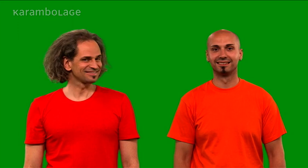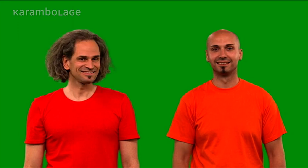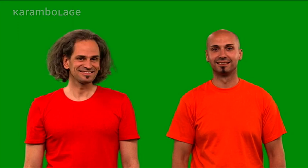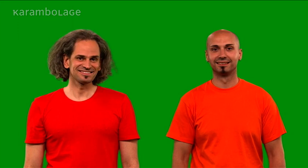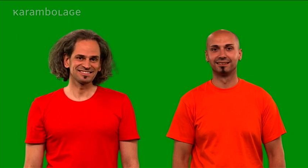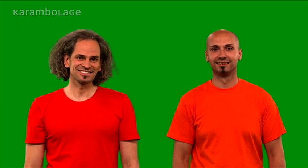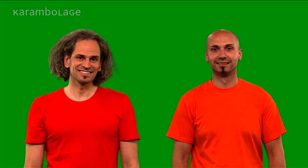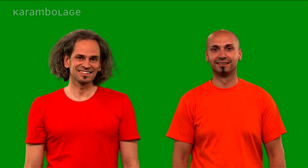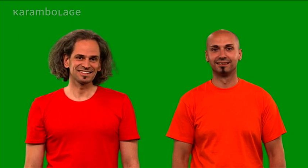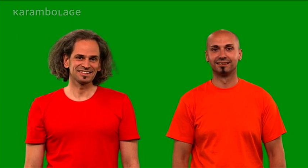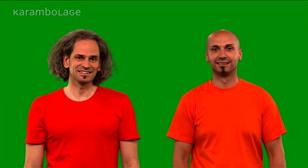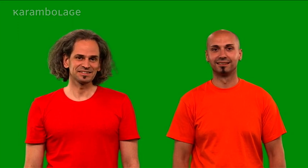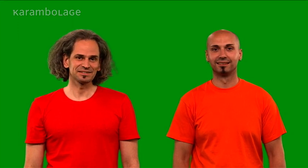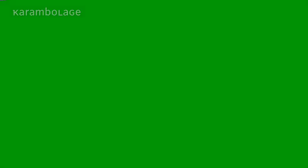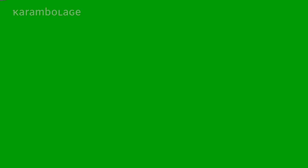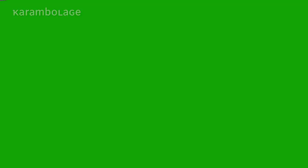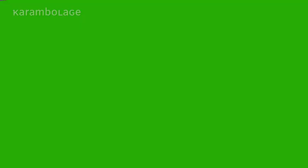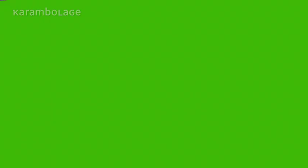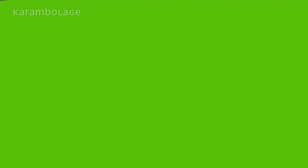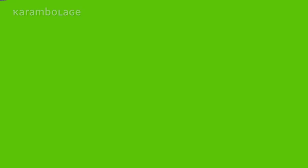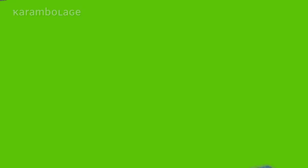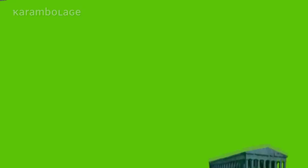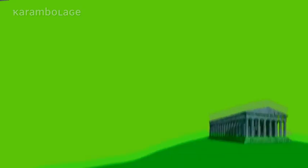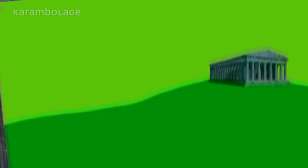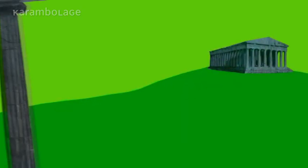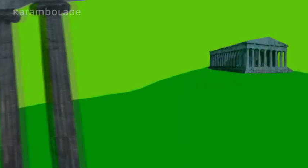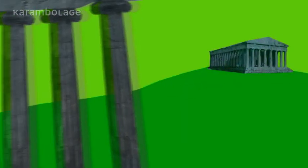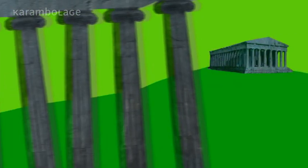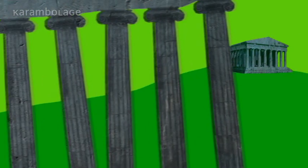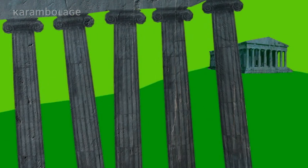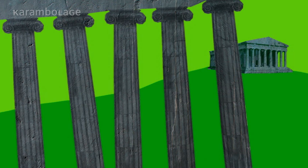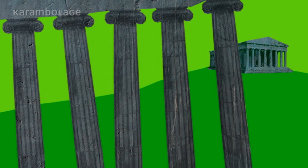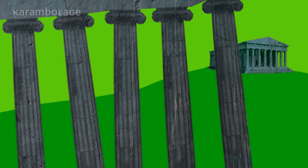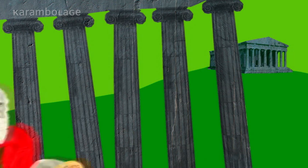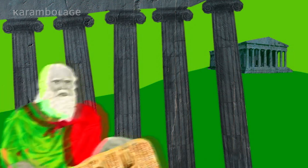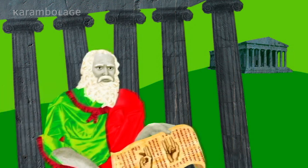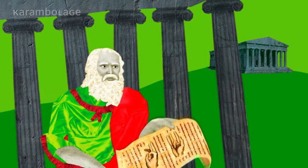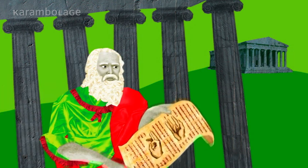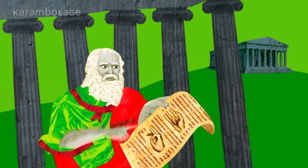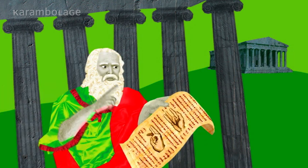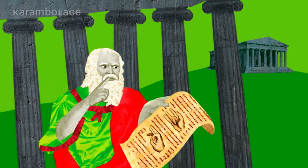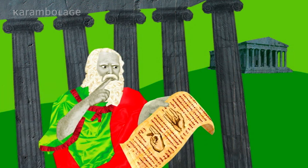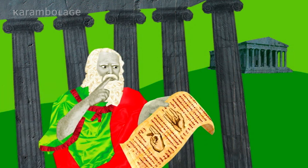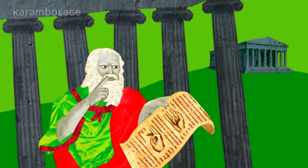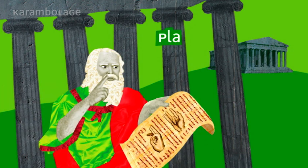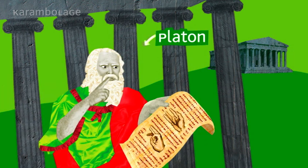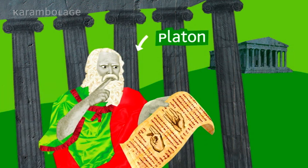und gar nicht behaupten kann. Gut, hier die Geschichte der Gebärdensprache. Im 6. Jahrhundert vor Christus denkt